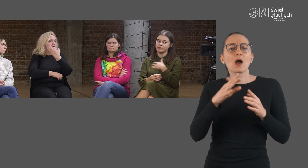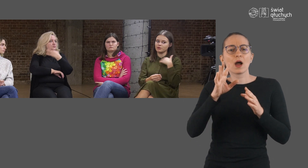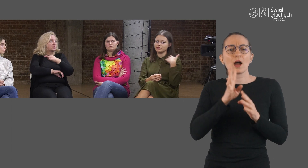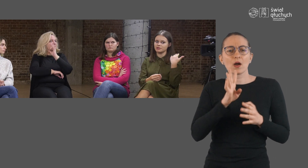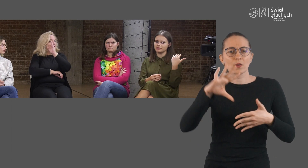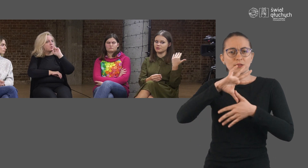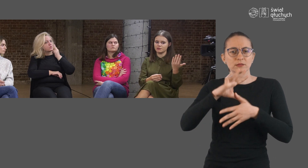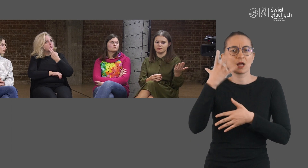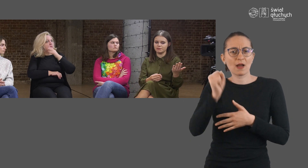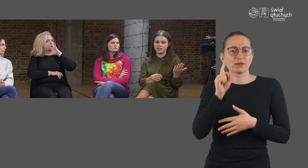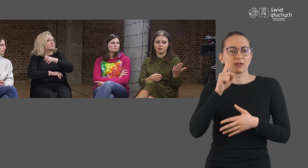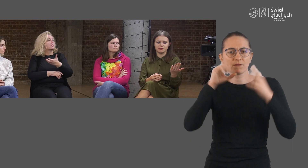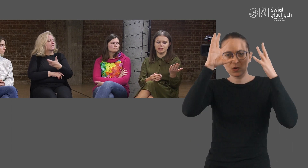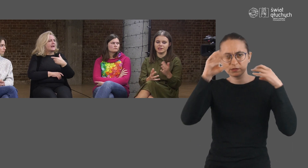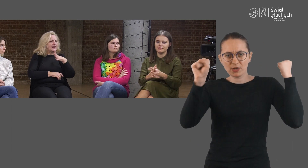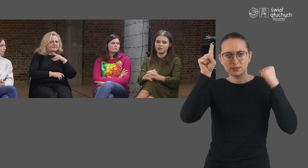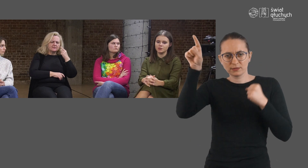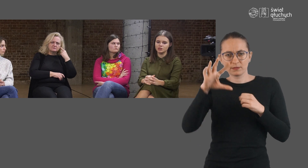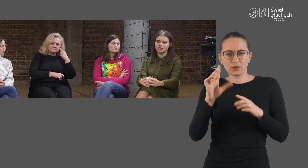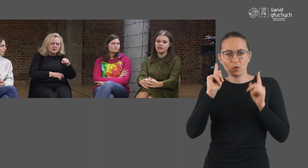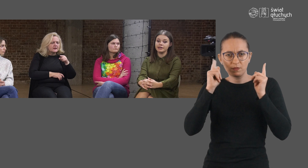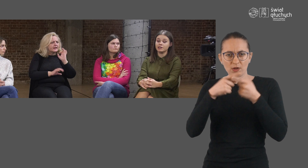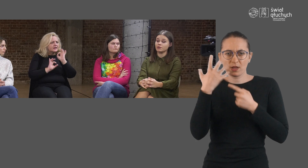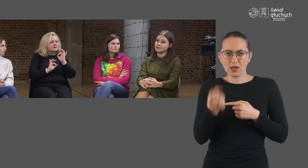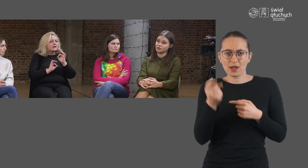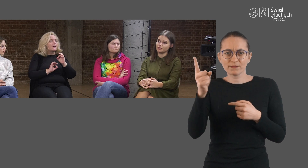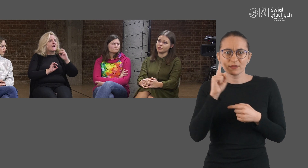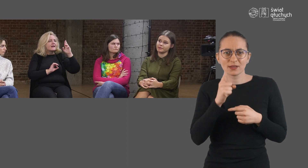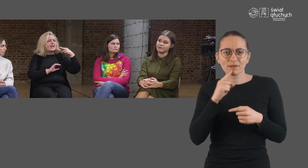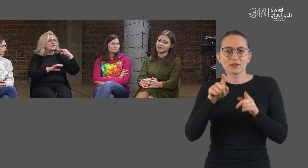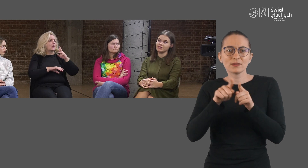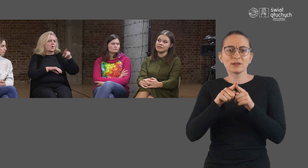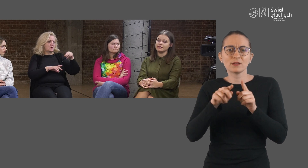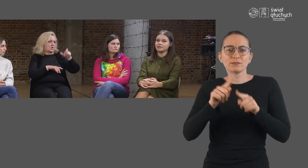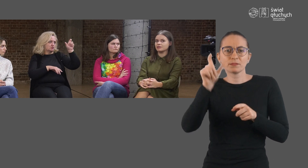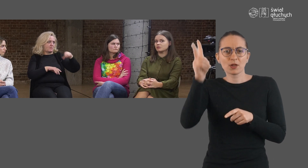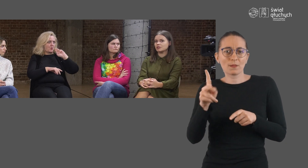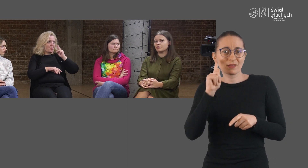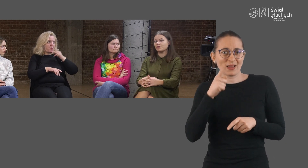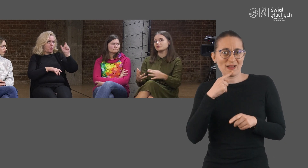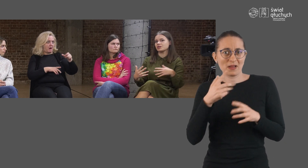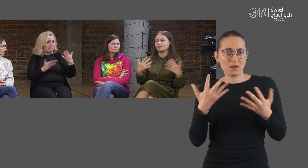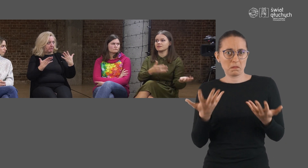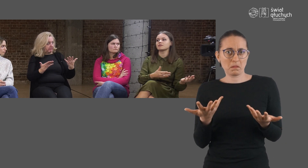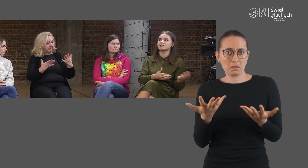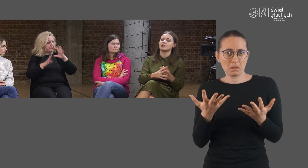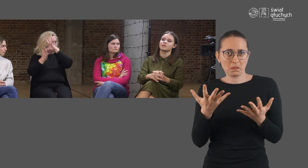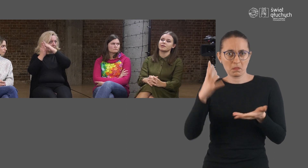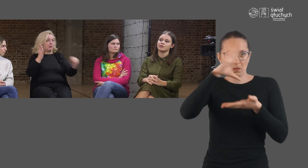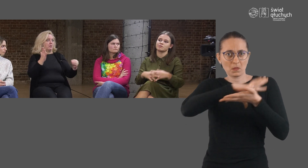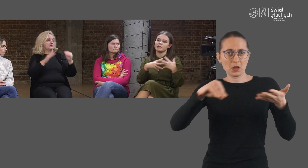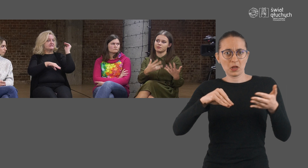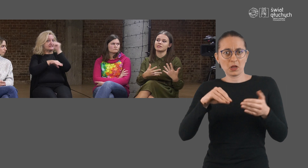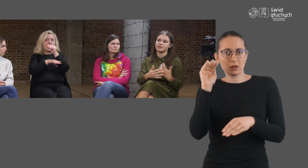głuchych, ponoć coś mignęło mi się taka wiadomość, że rektor jest już głuchy, prawda? I można byłoby czerpać wzorce z